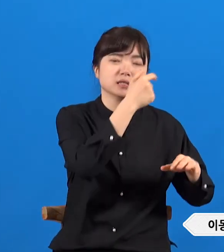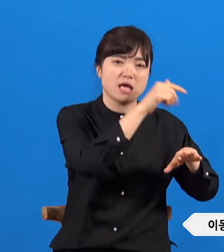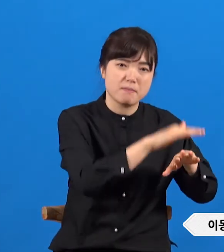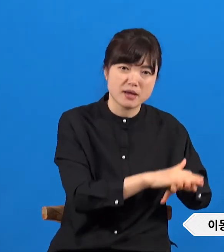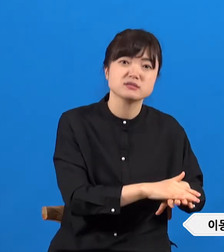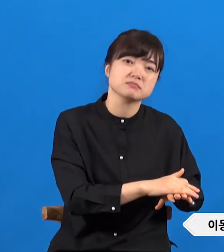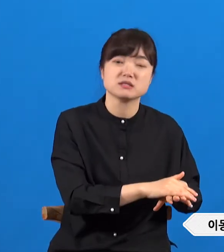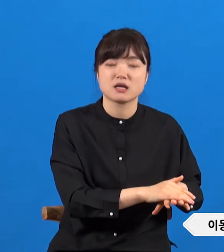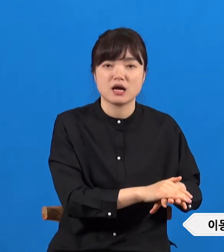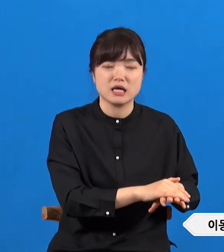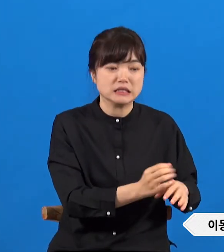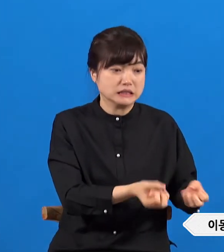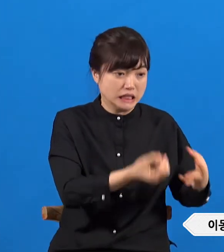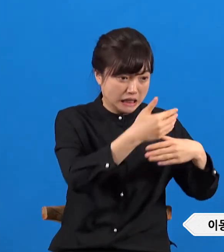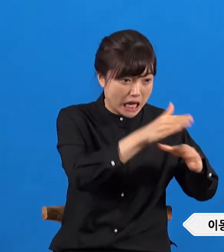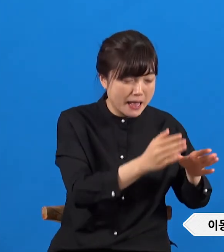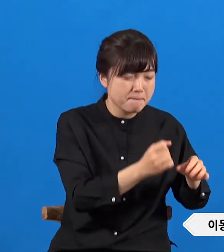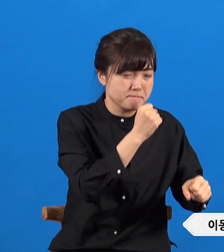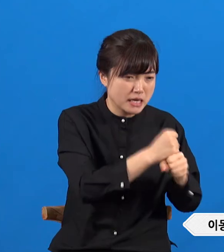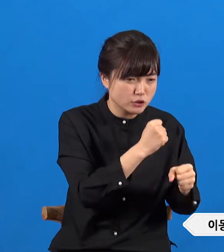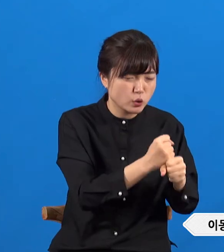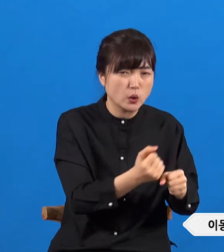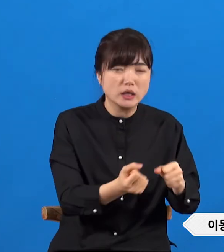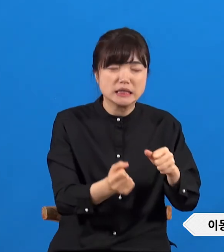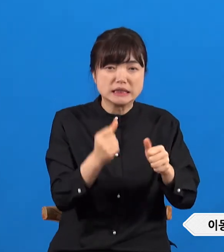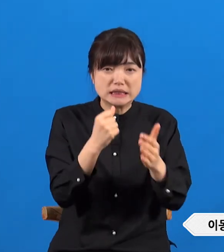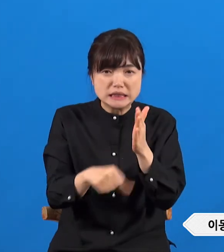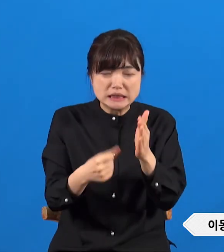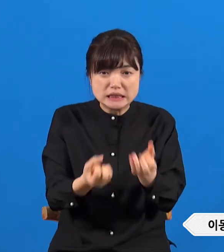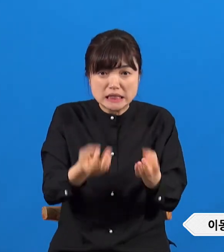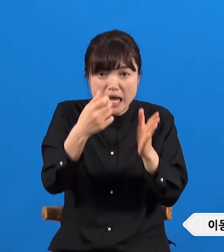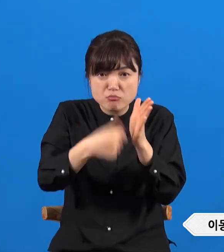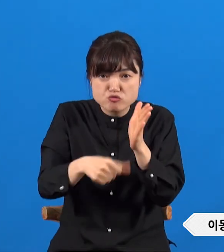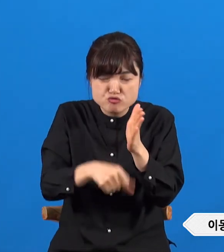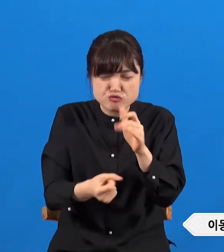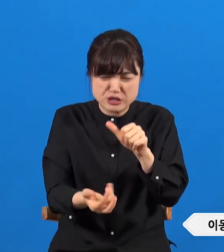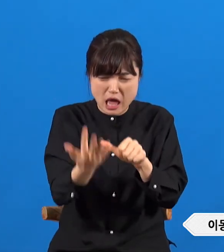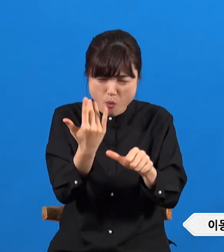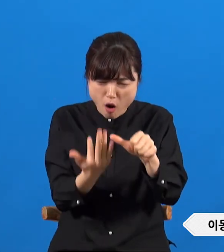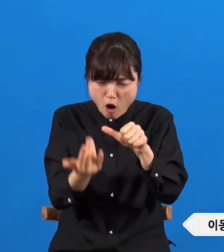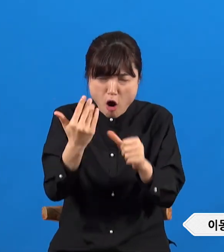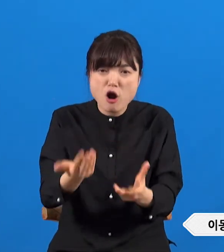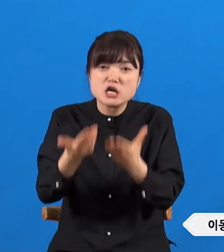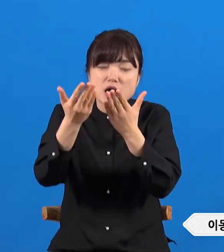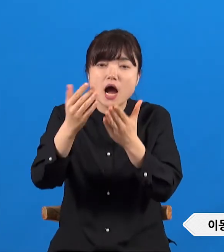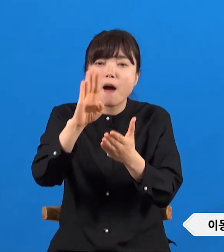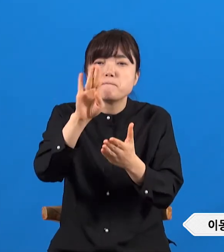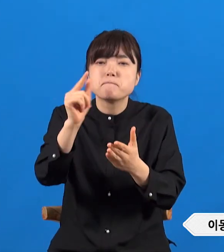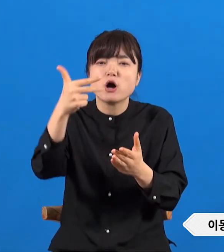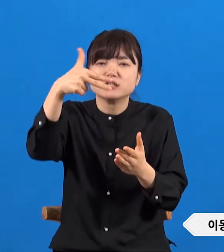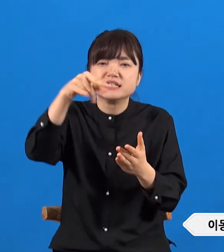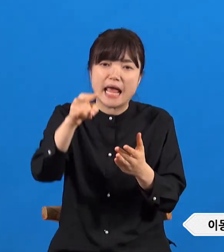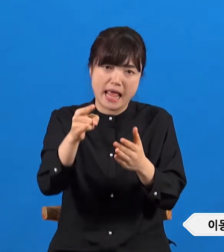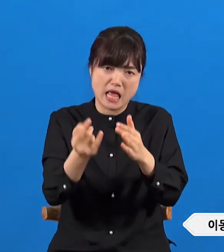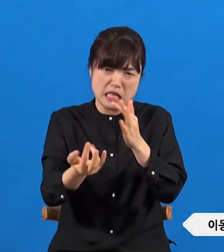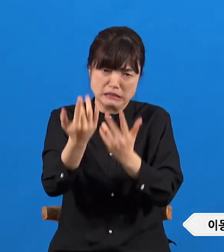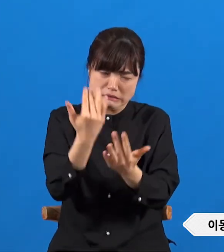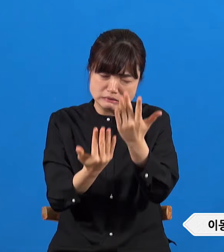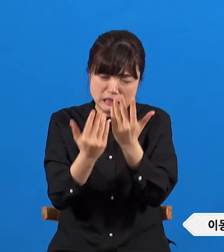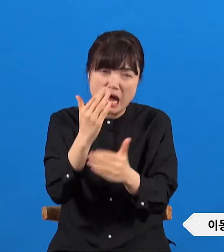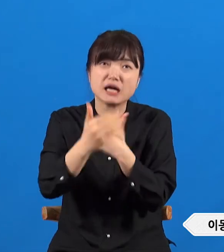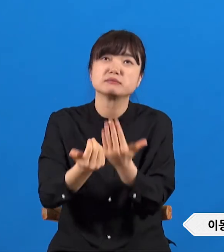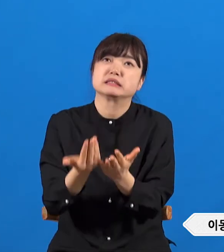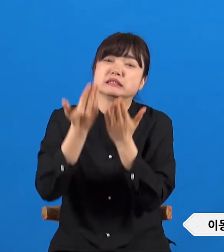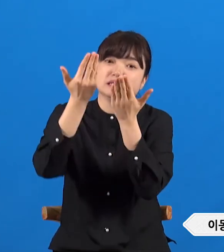제단을 만들고, 자, 제물을 태우는 것을 번제라고 말합니다. 제물을 태워 하나님께 올려드리기